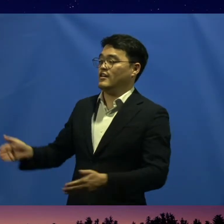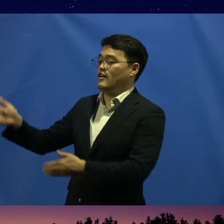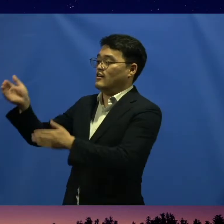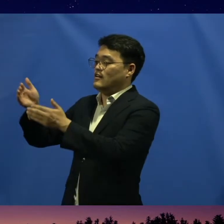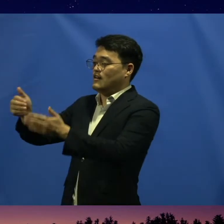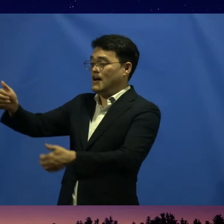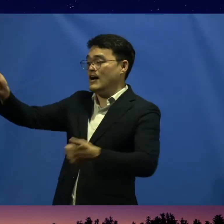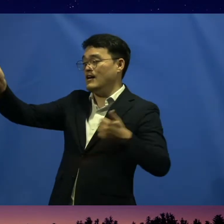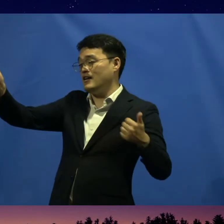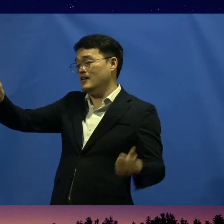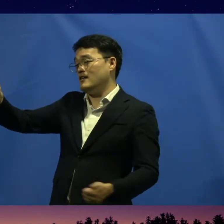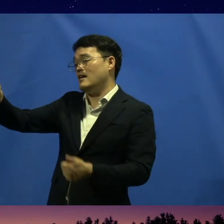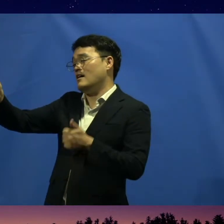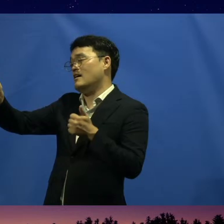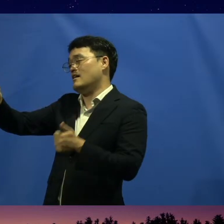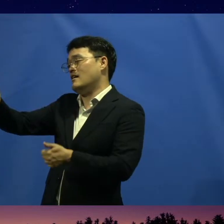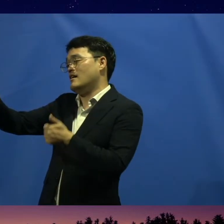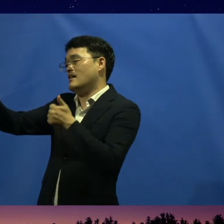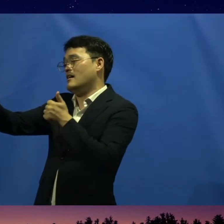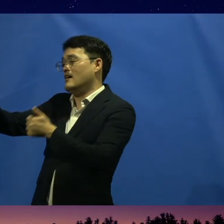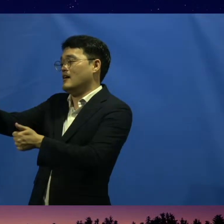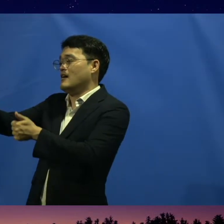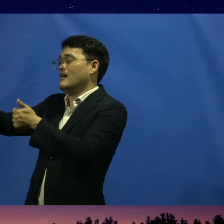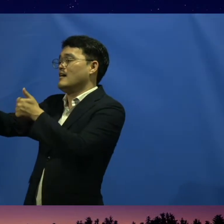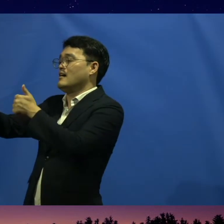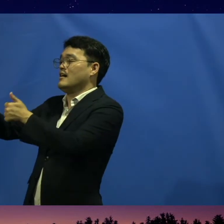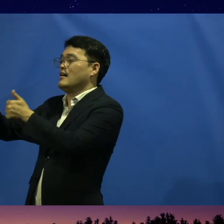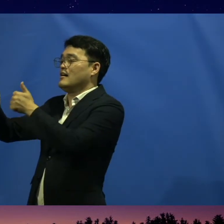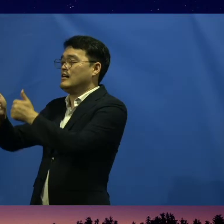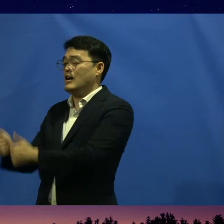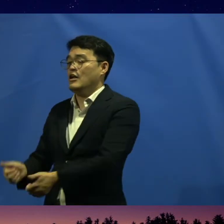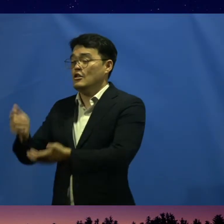주의 길을 가리라